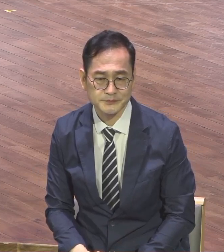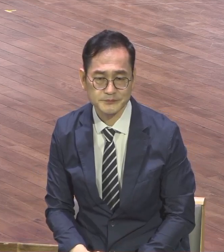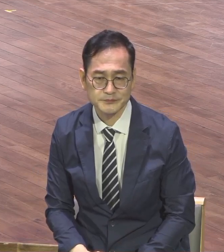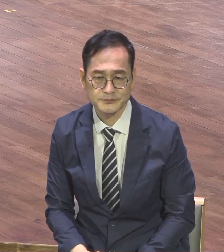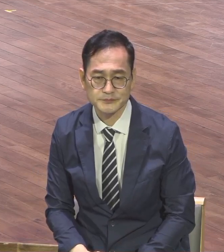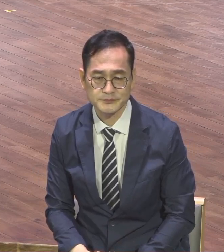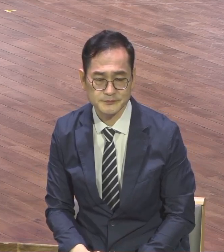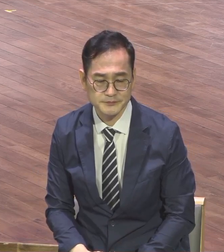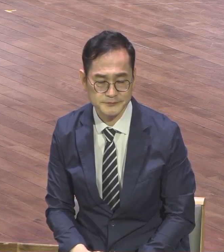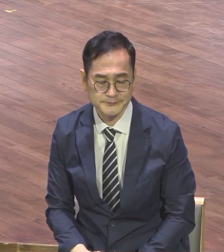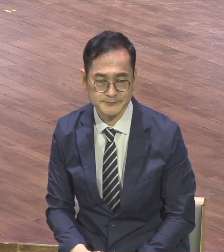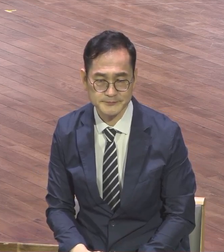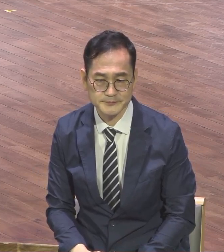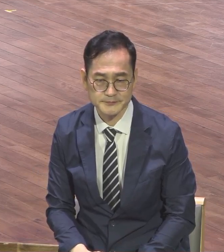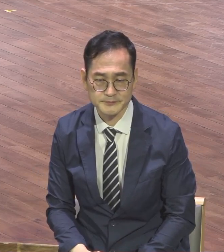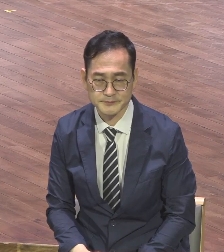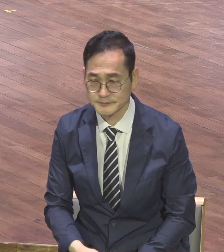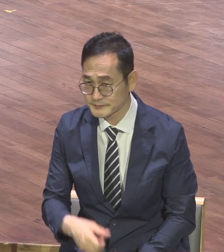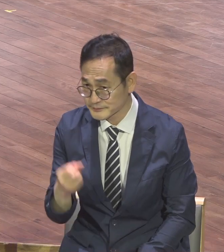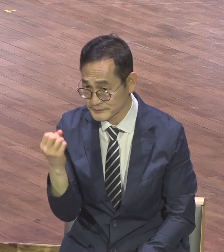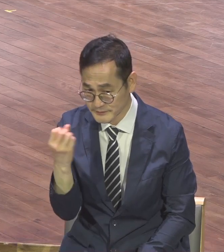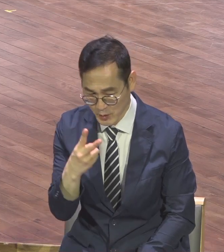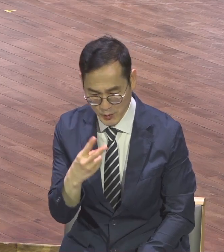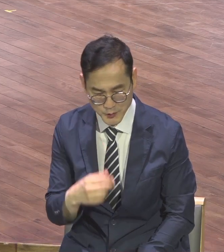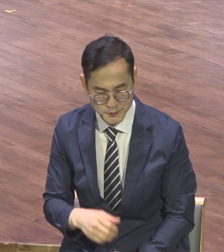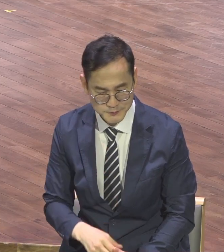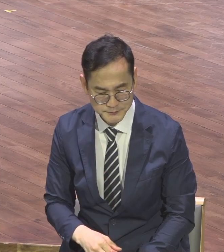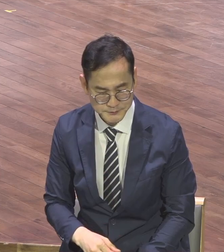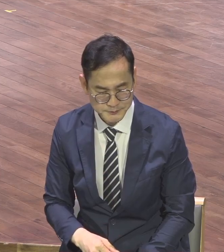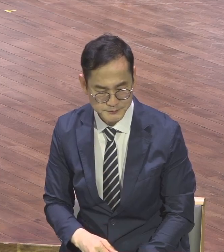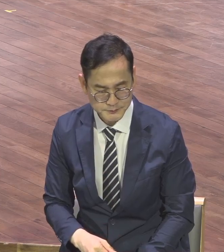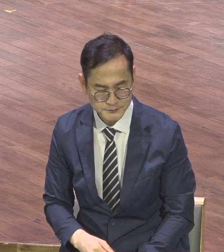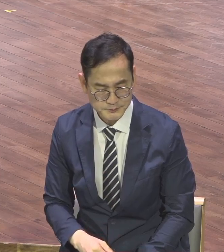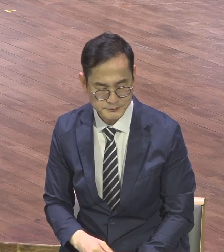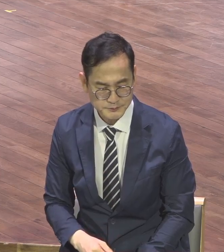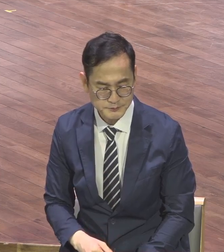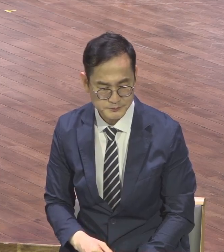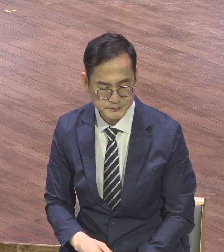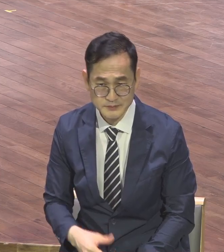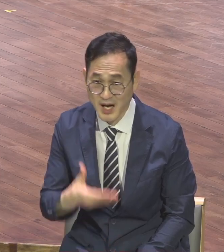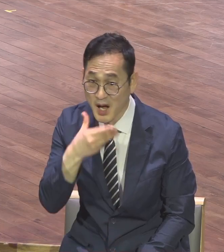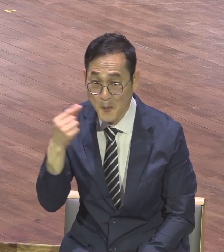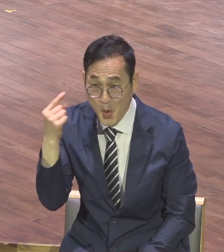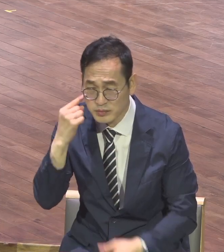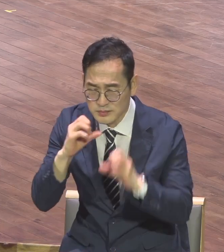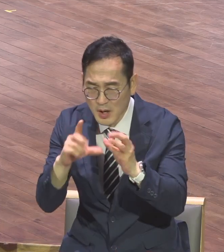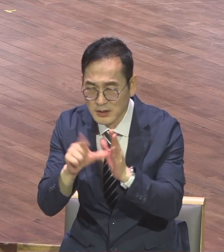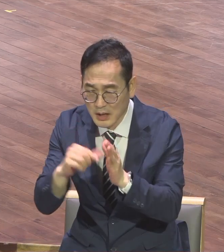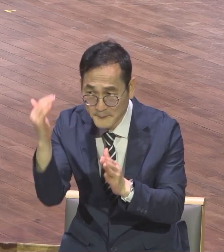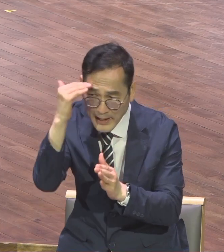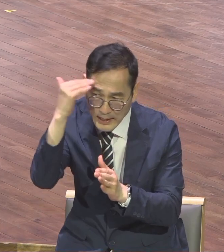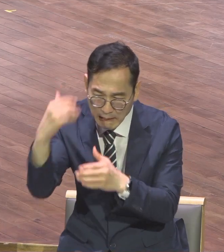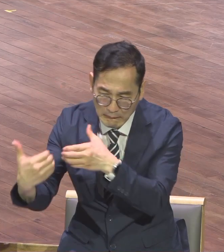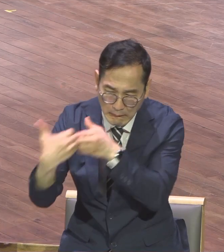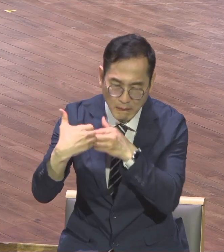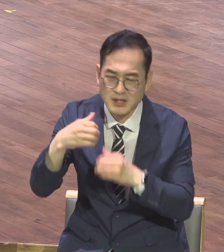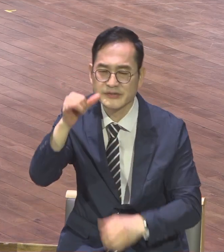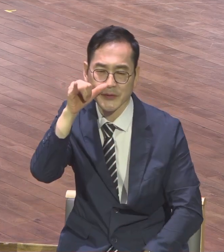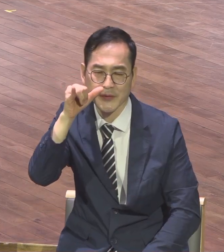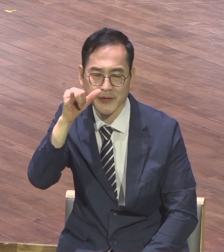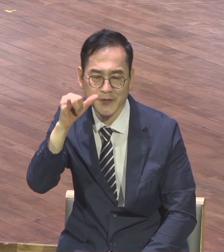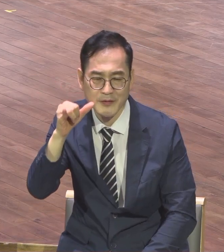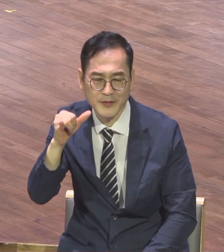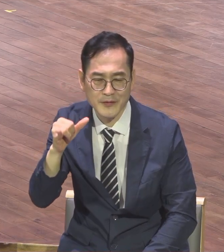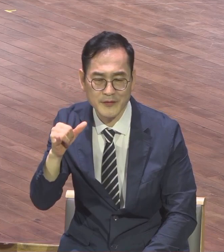그런데 복음이 선포되는 현장에는 또 한 가지 반응이 있습니다. 2절에 나오지요. 복음을 대적하는 자들이 생겨요. 꼭 복음 증거하는데 방해를